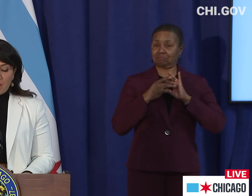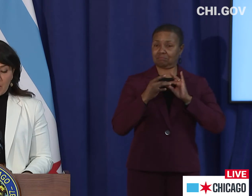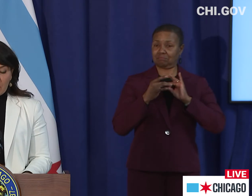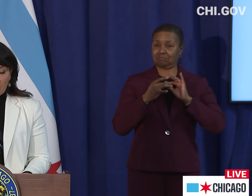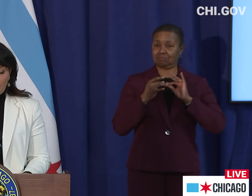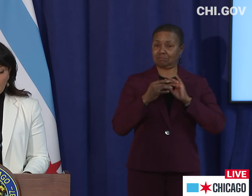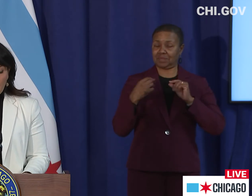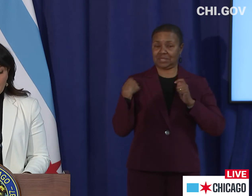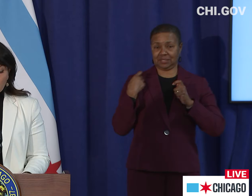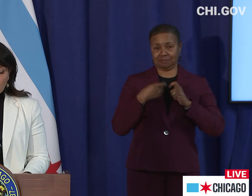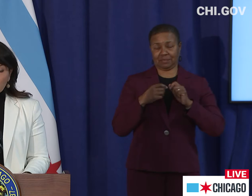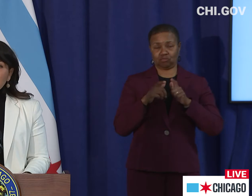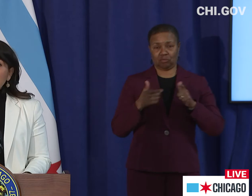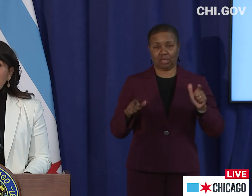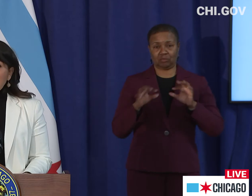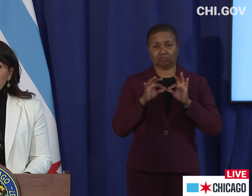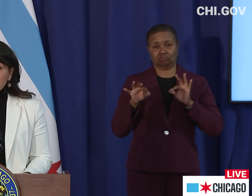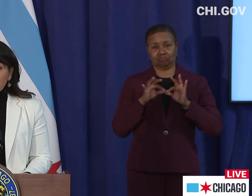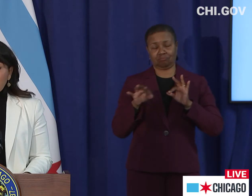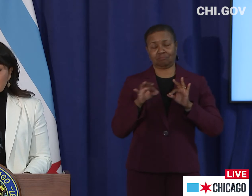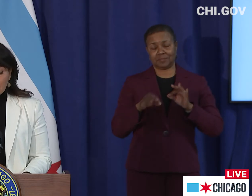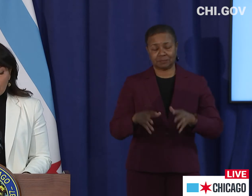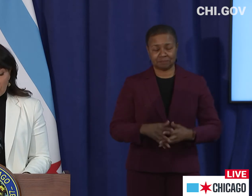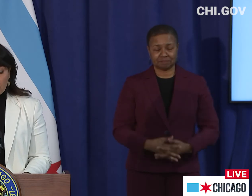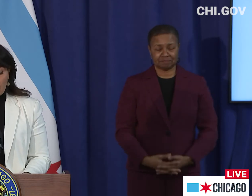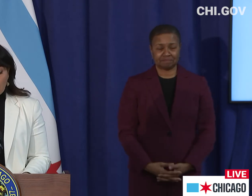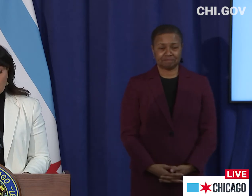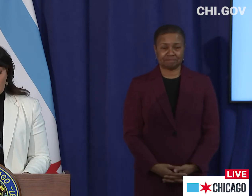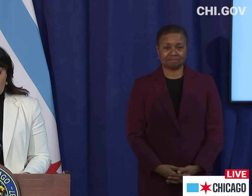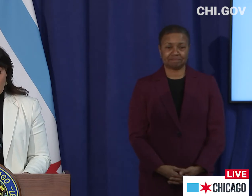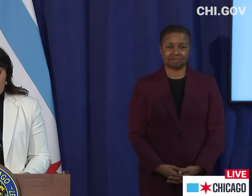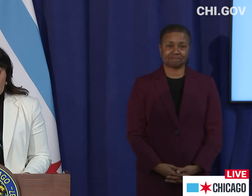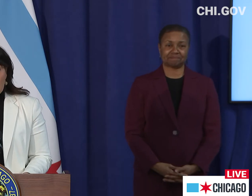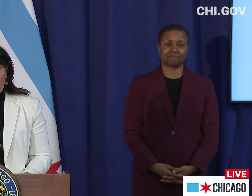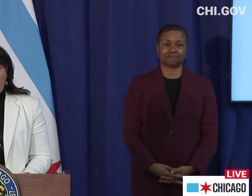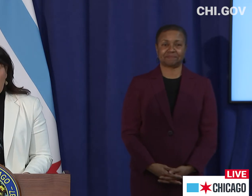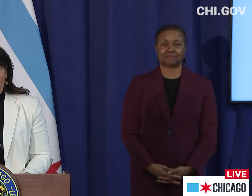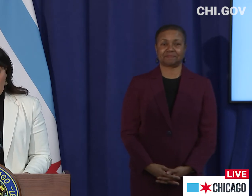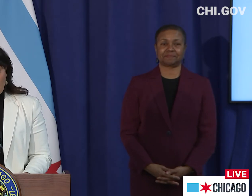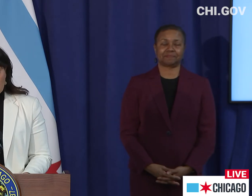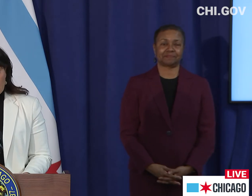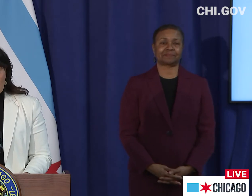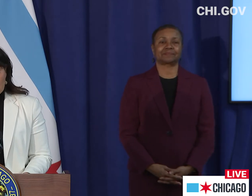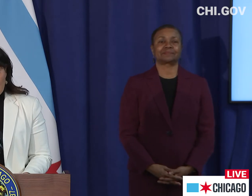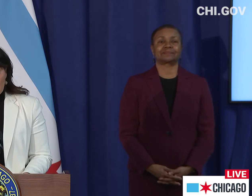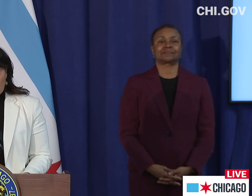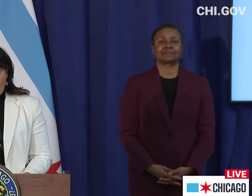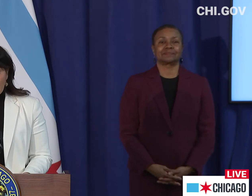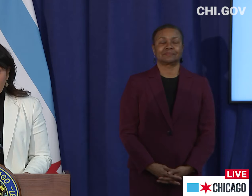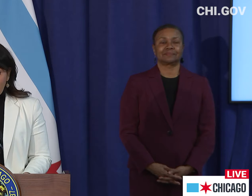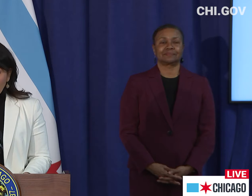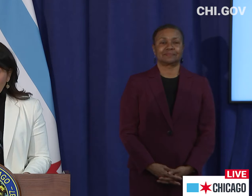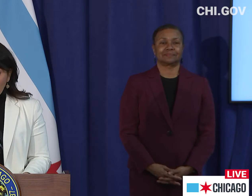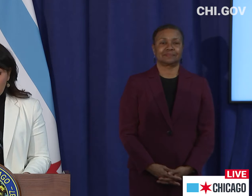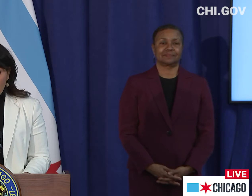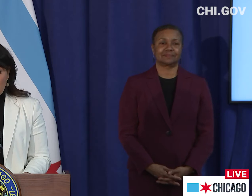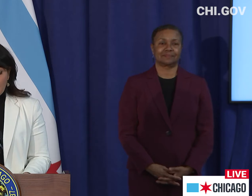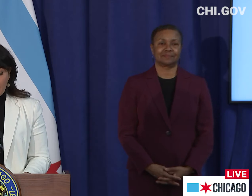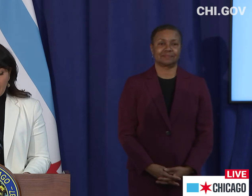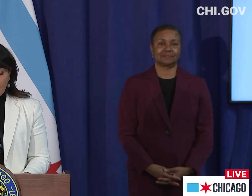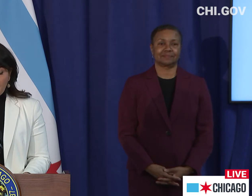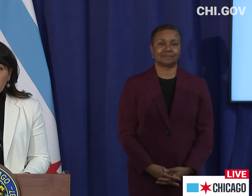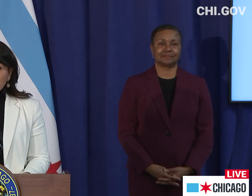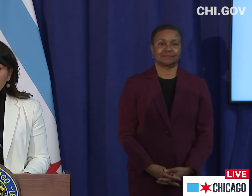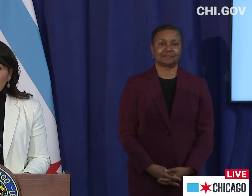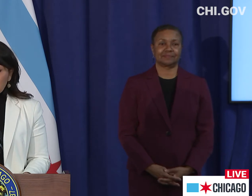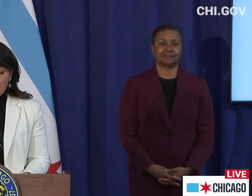comisionada del Departamento de Asuntos Empresariales y Protección al Consumidor. Hoy anunciamos la ruta y el camino para